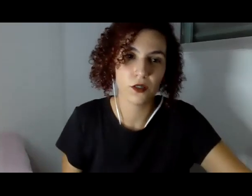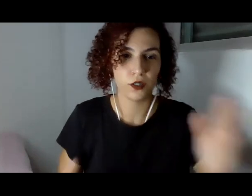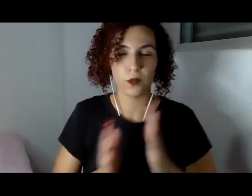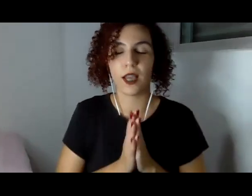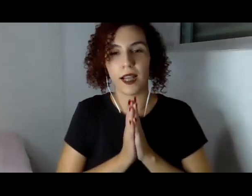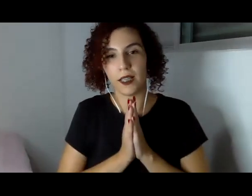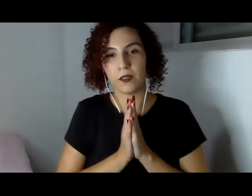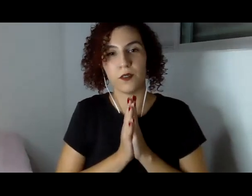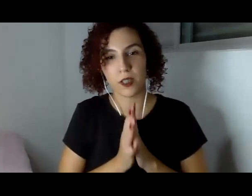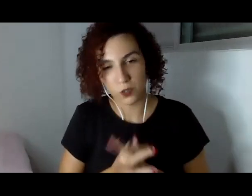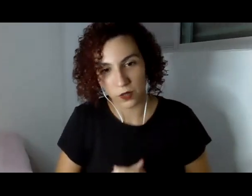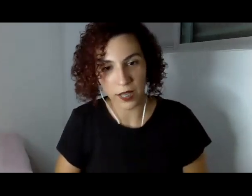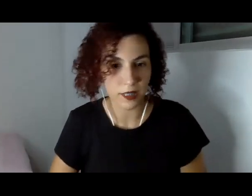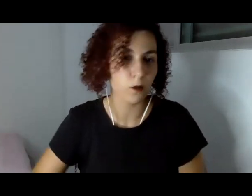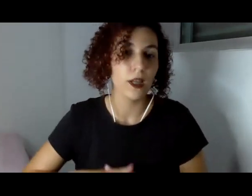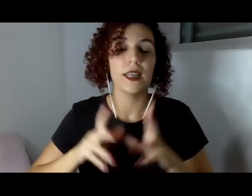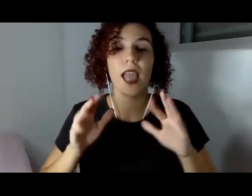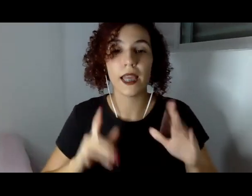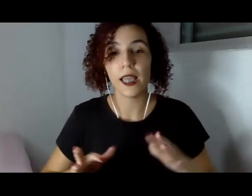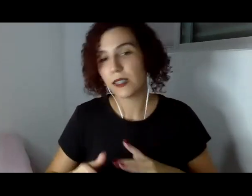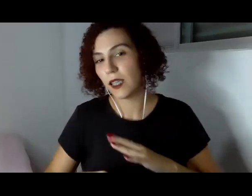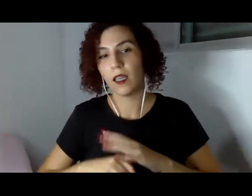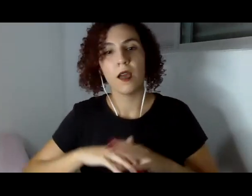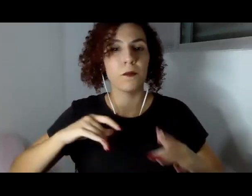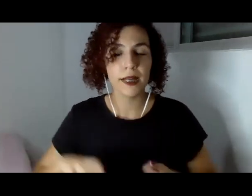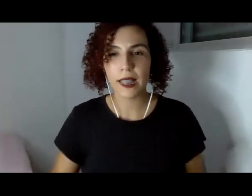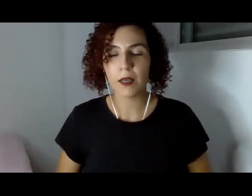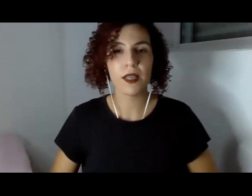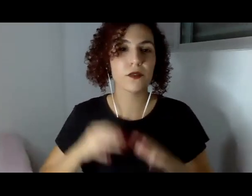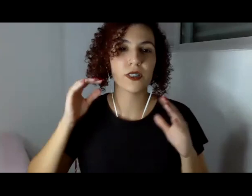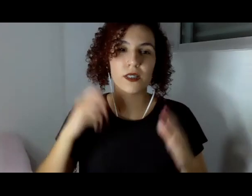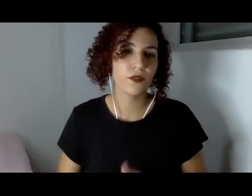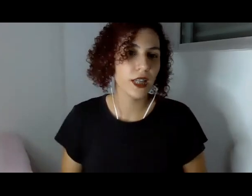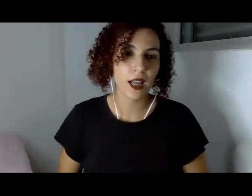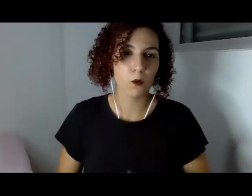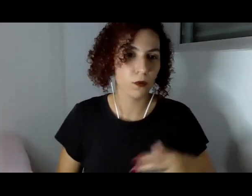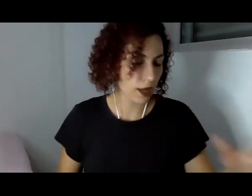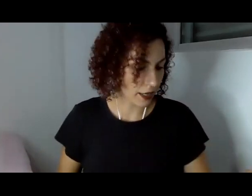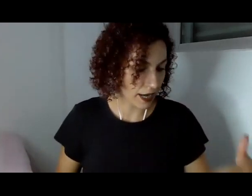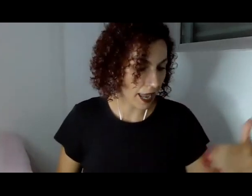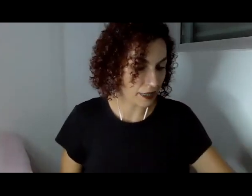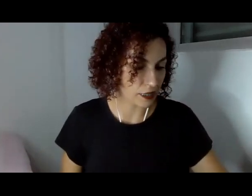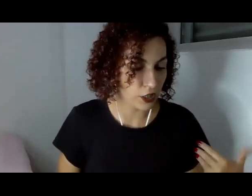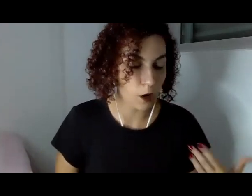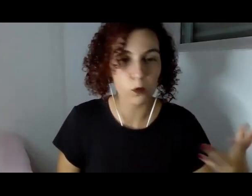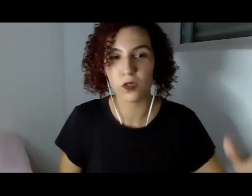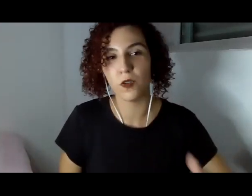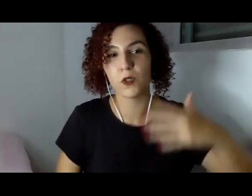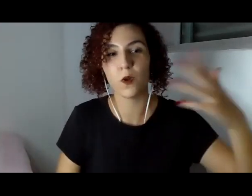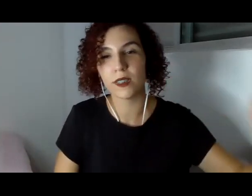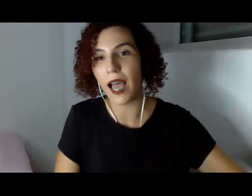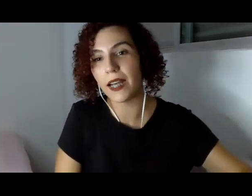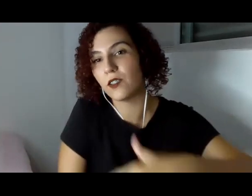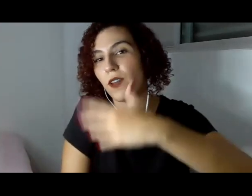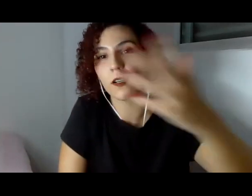E é isso, gente. Eu que agradeço vocês de coração. E aí, assim, mandem também se vocês virem, né, assistirem algum dos